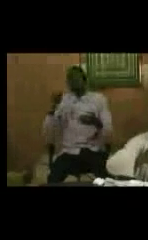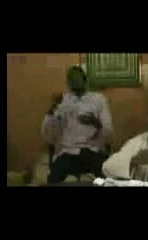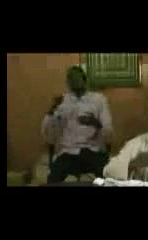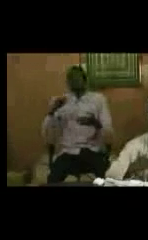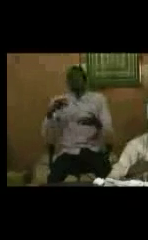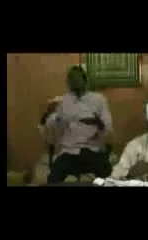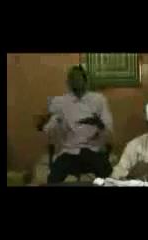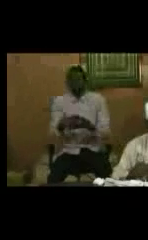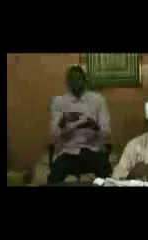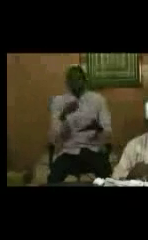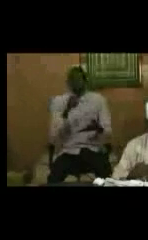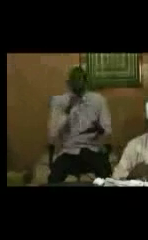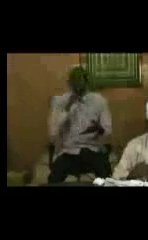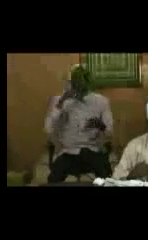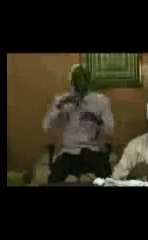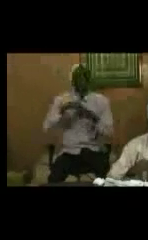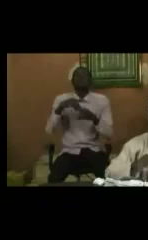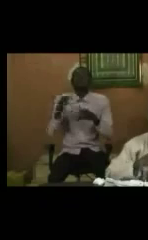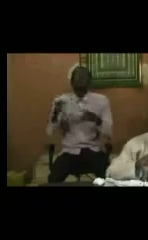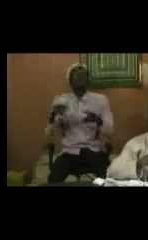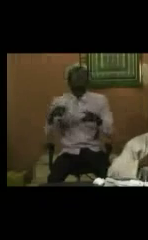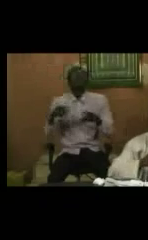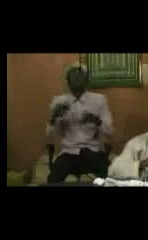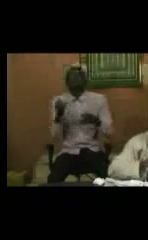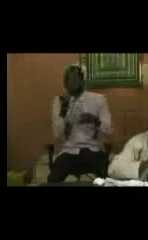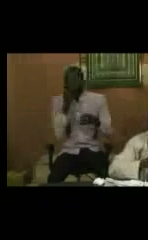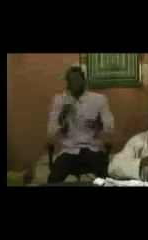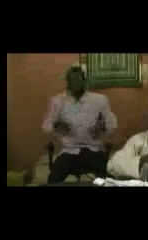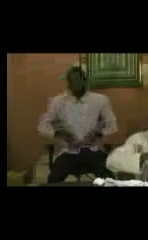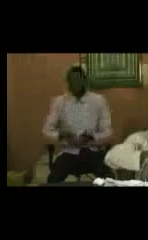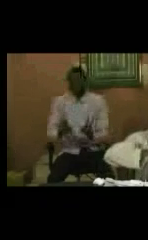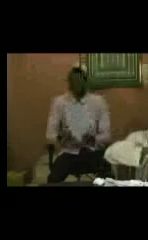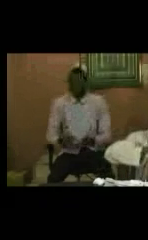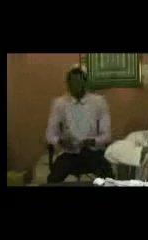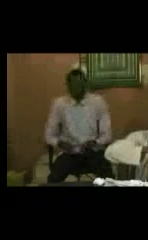oro kosiru e ti ri badi si se